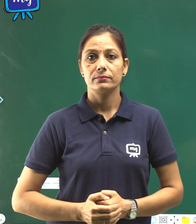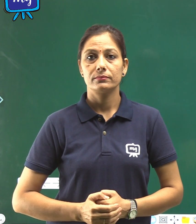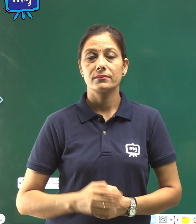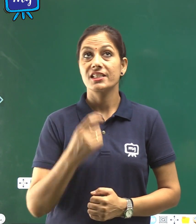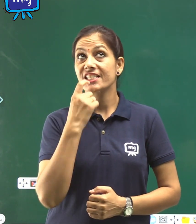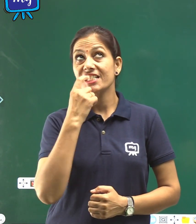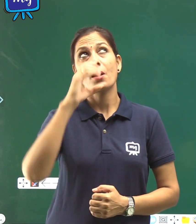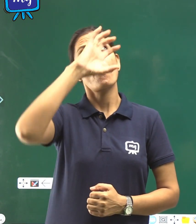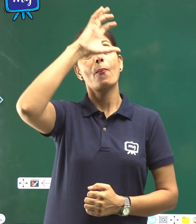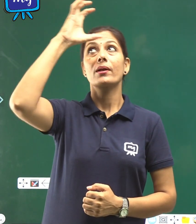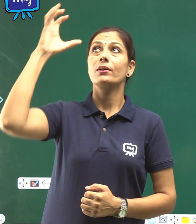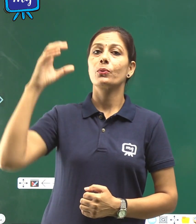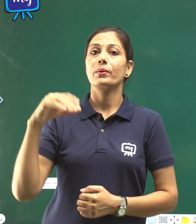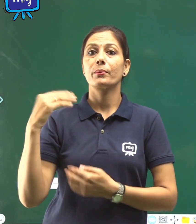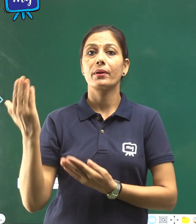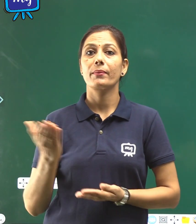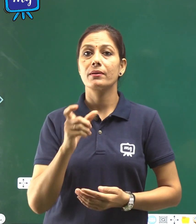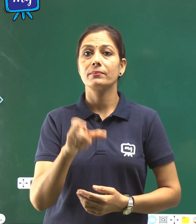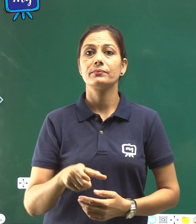बादल रूपी मेहमान